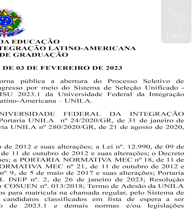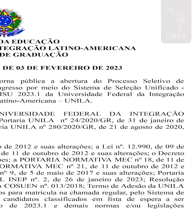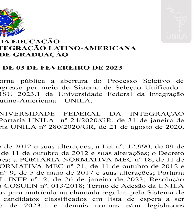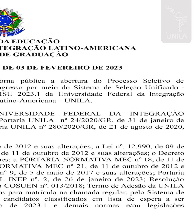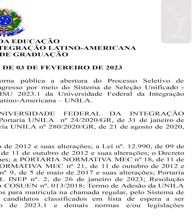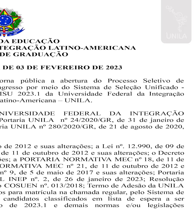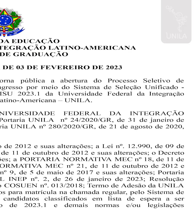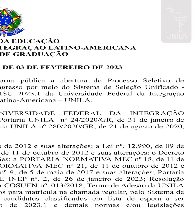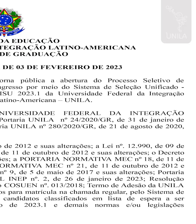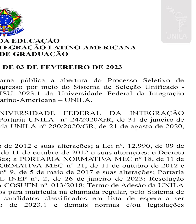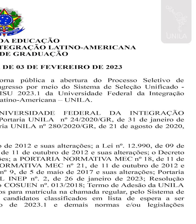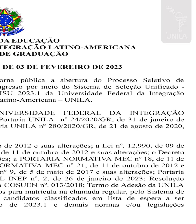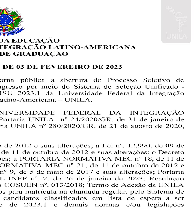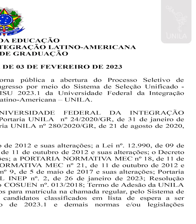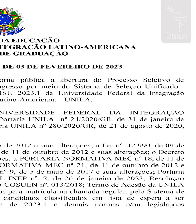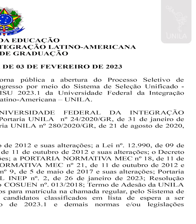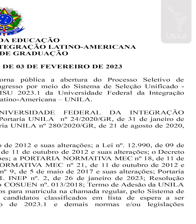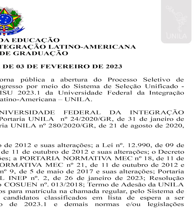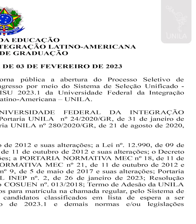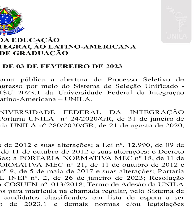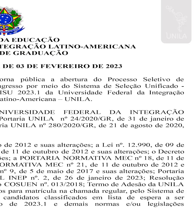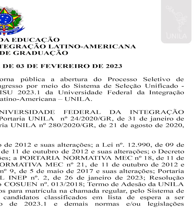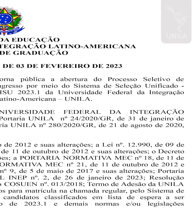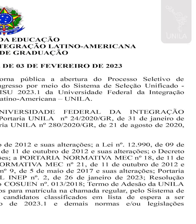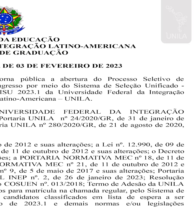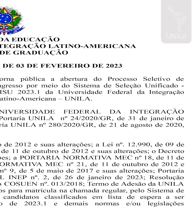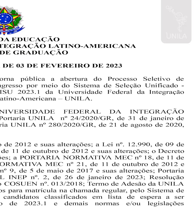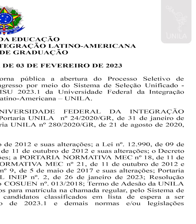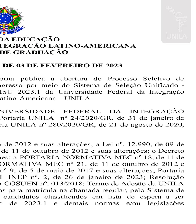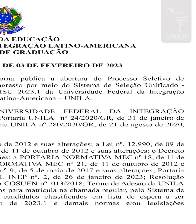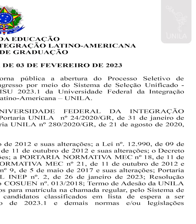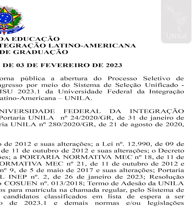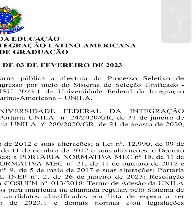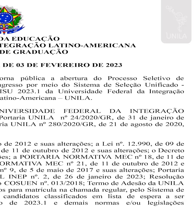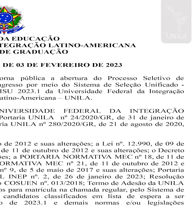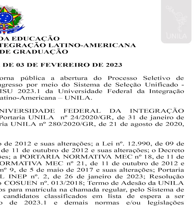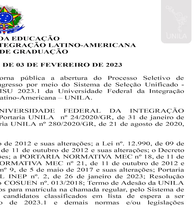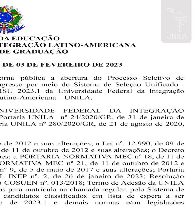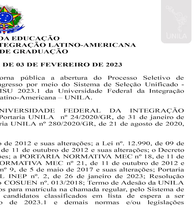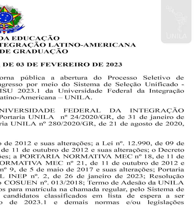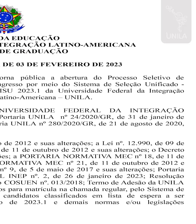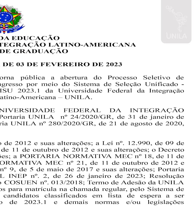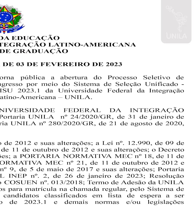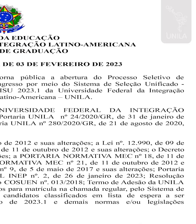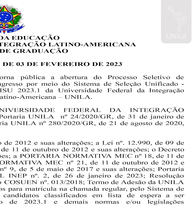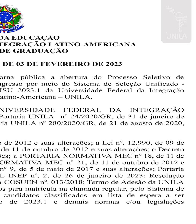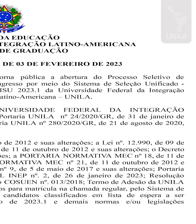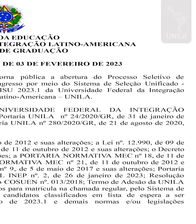UNILA. O pró-reitor de graduação da Universidade Federal da